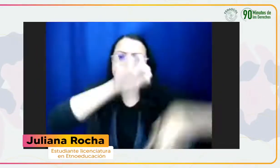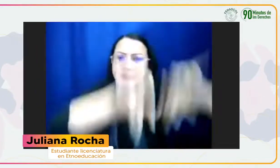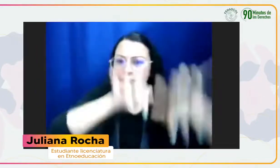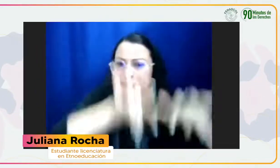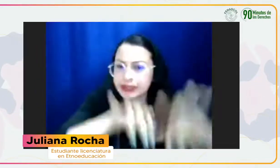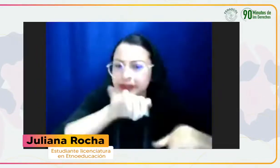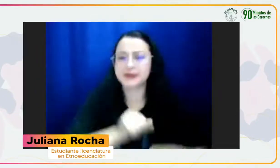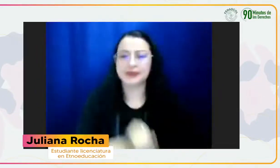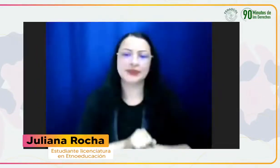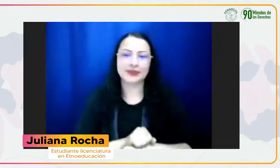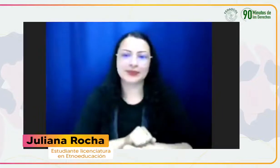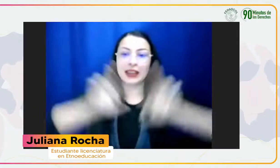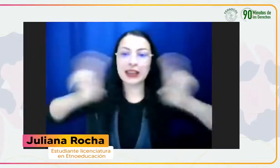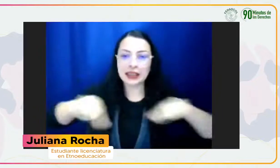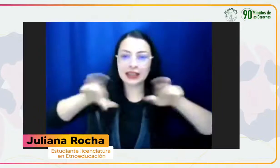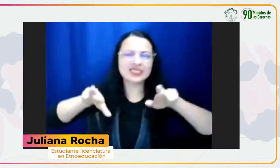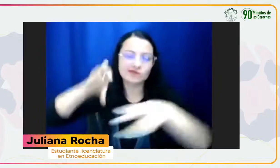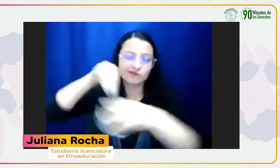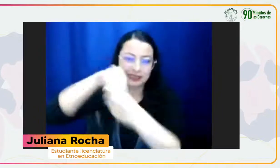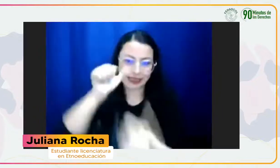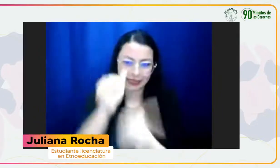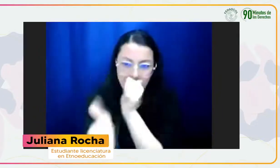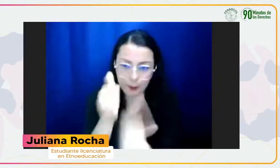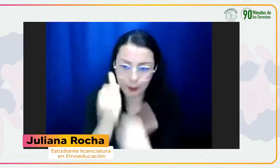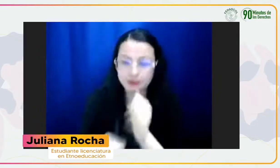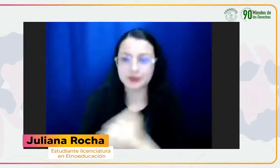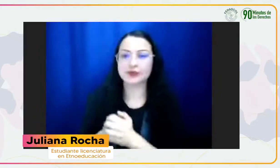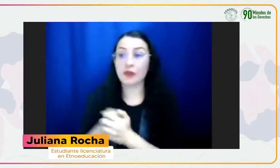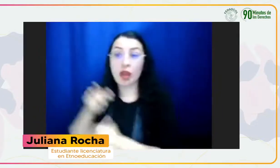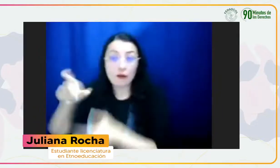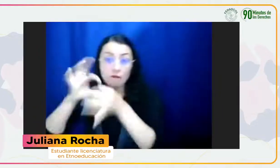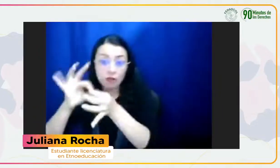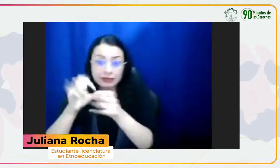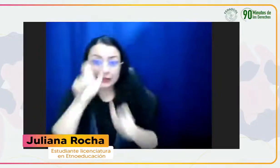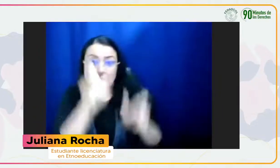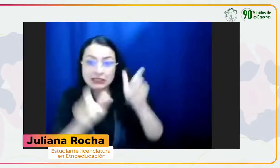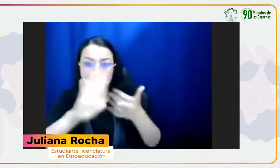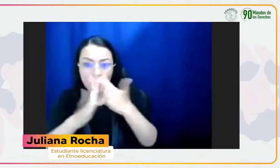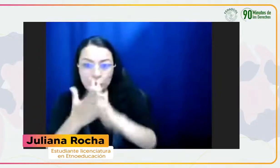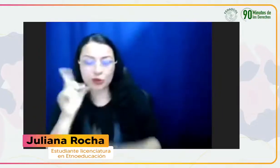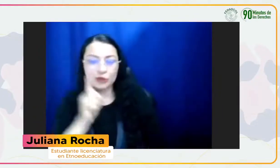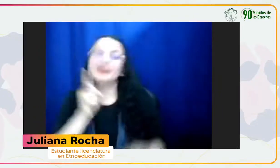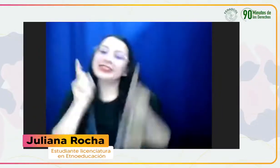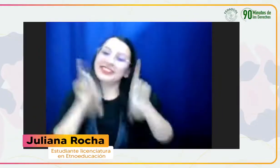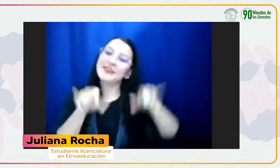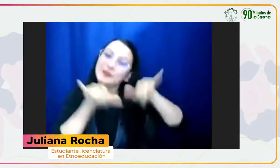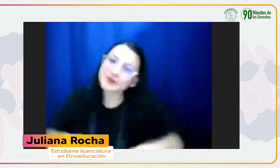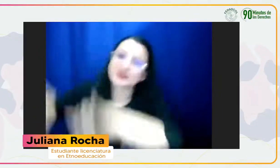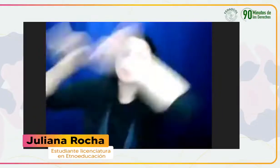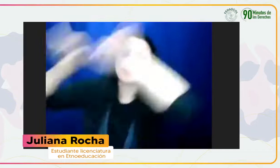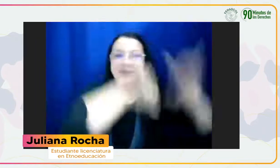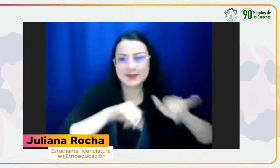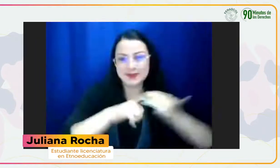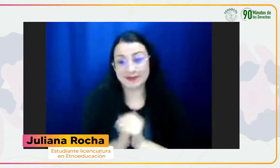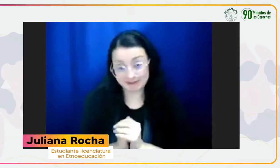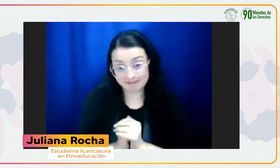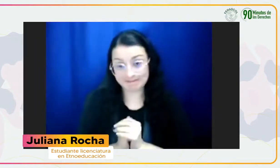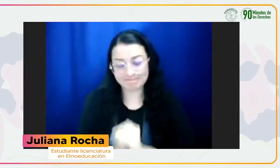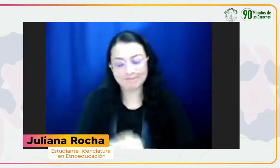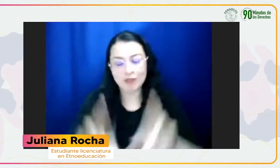no importa. ¿De qué organizaciones? De las secretarías, repito, temas deportivos también. En igualdad